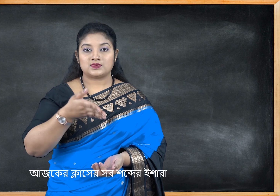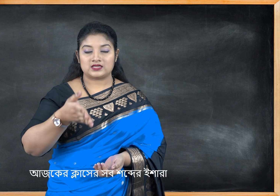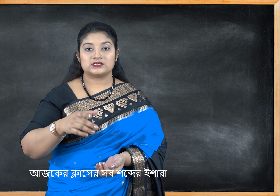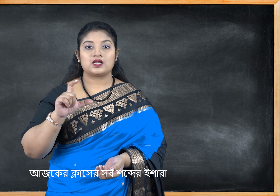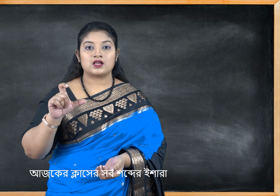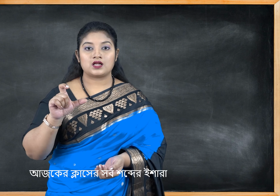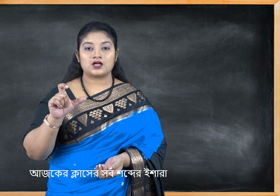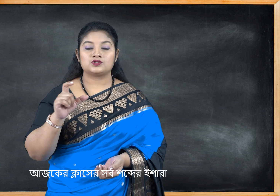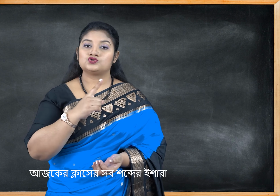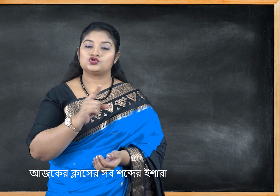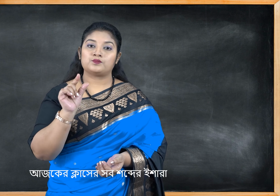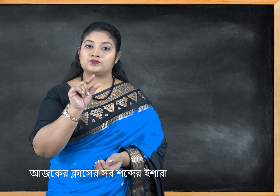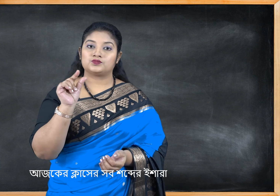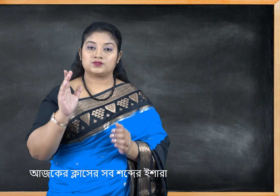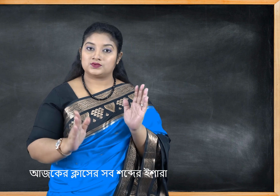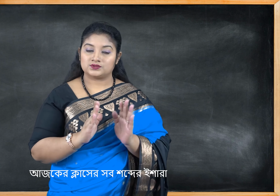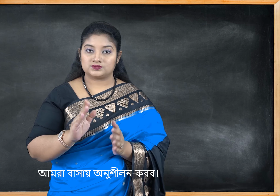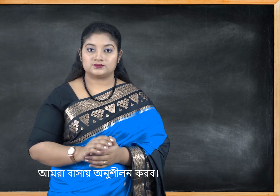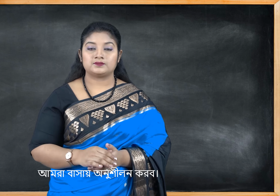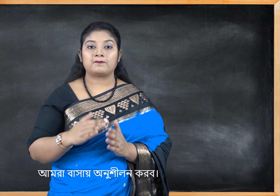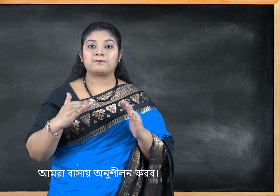আজকের ক্লাসের সব শব্দের ইশারা আমরা